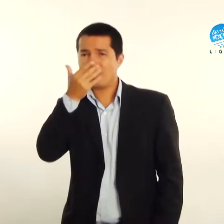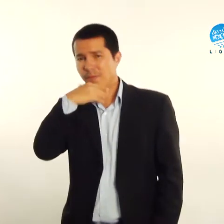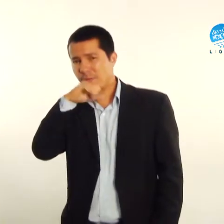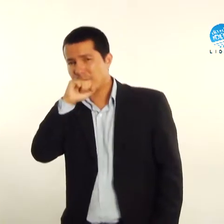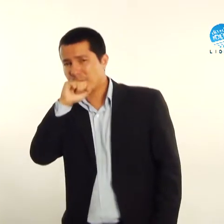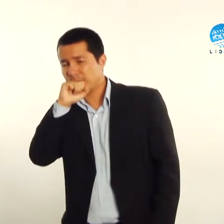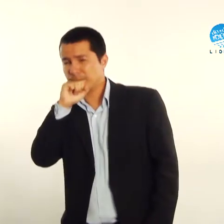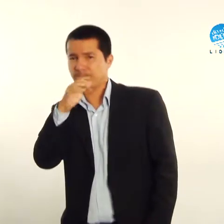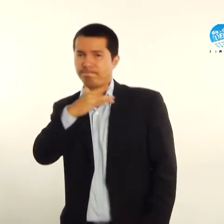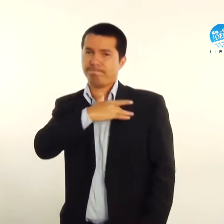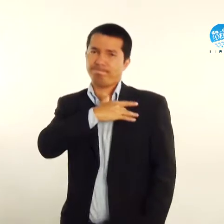minha vida.